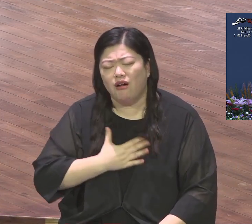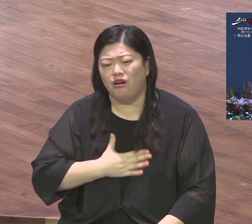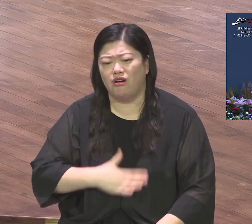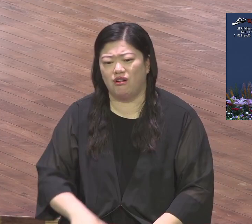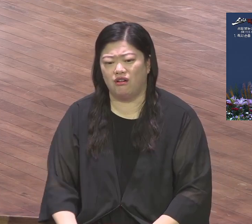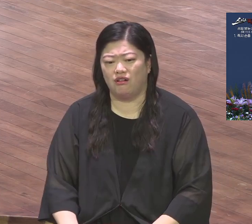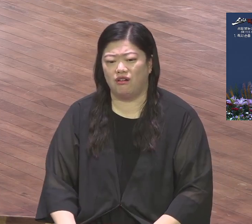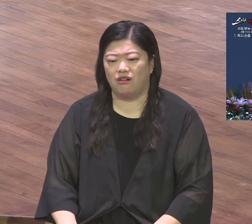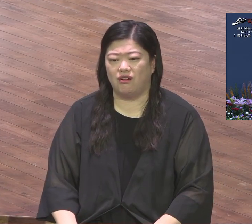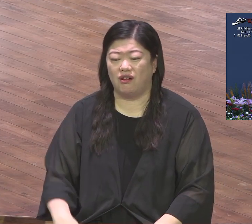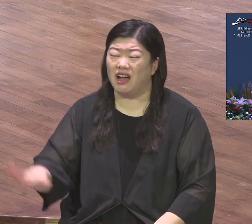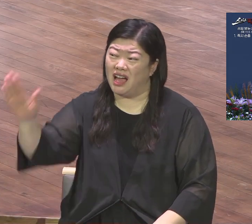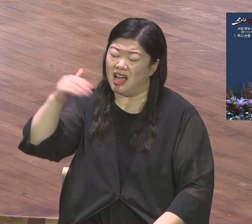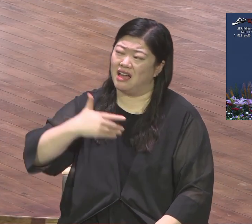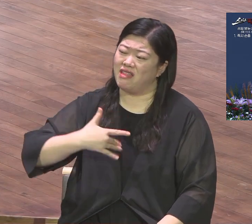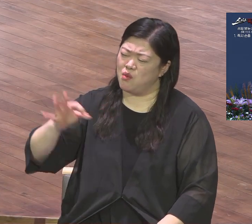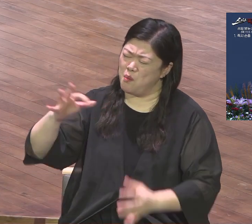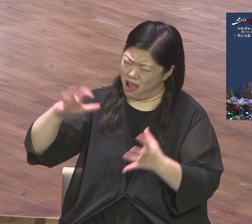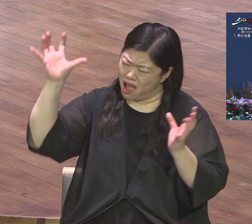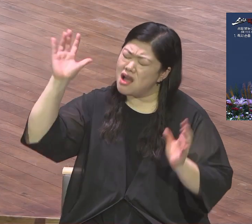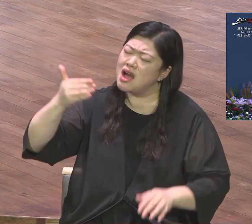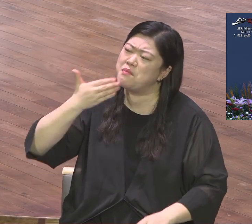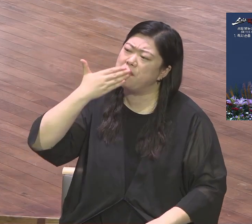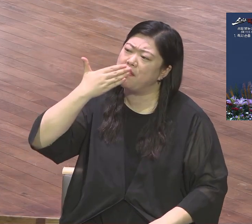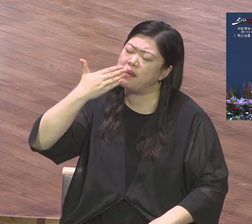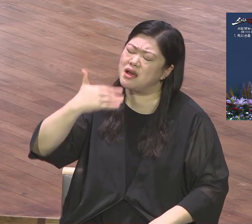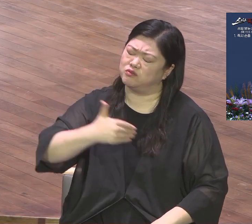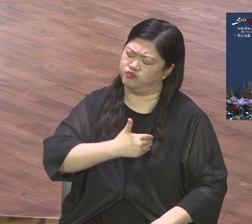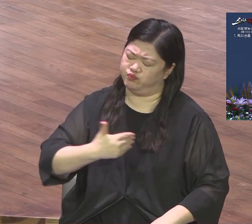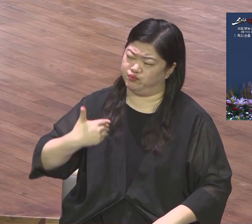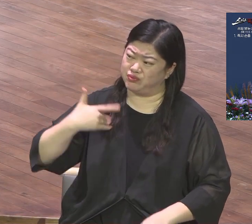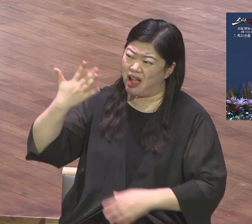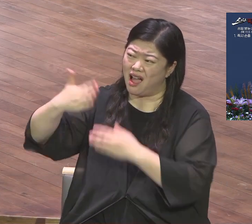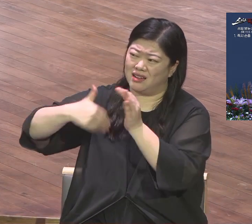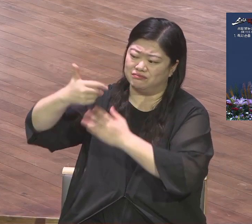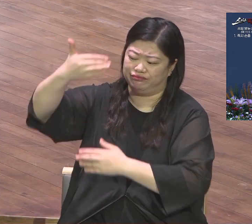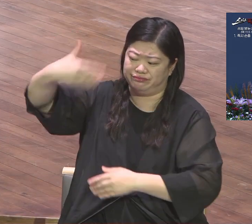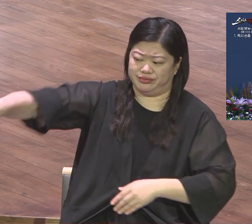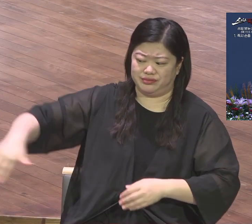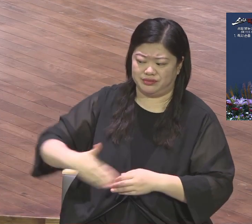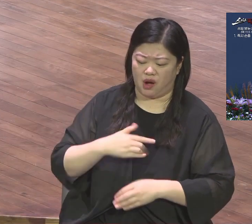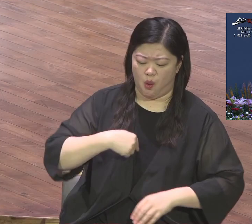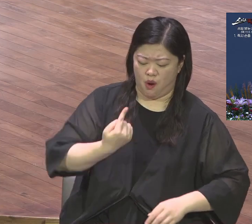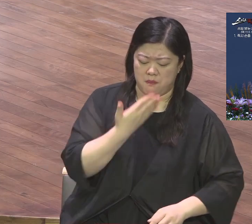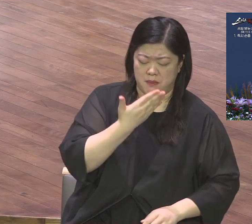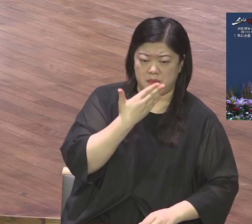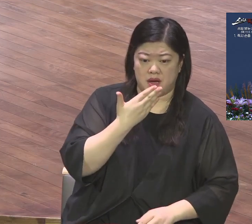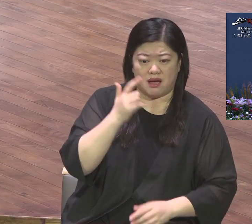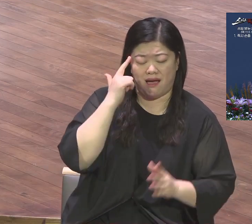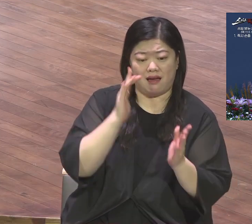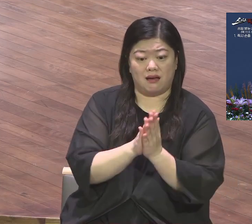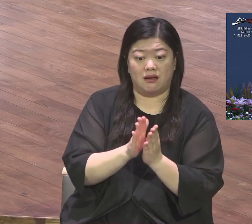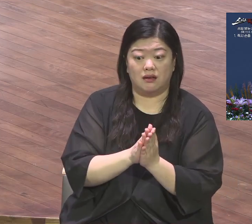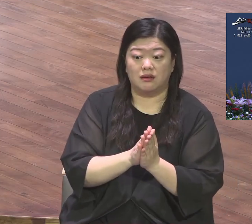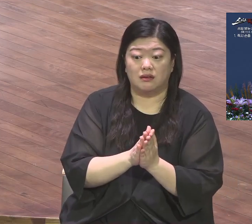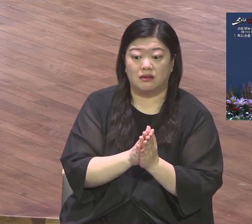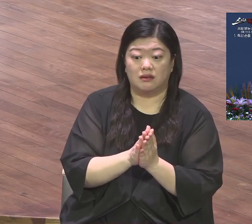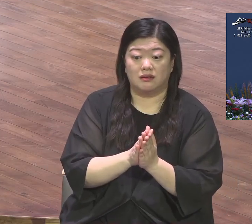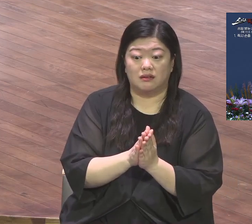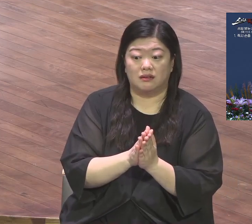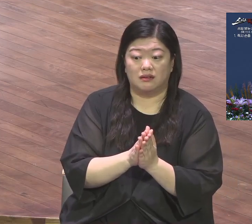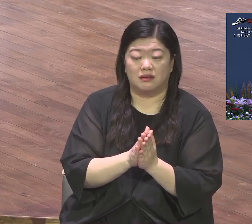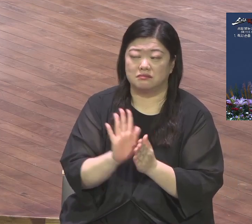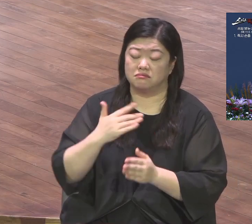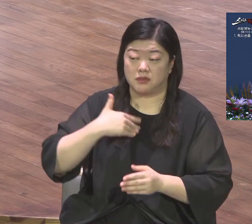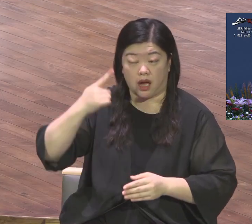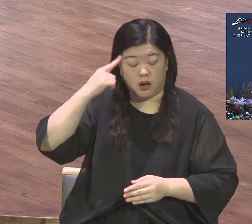교만해가지고 자기가 뭐 다 할 수 있는 것처럼 그 인본주의 팍팍 나오지요. 좀 가졌다고, 좀